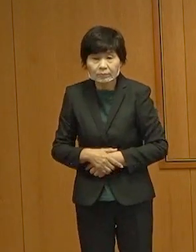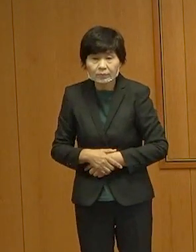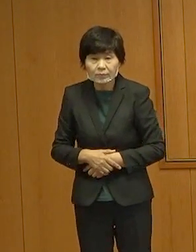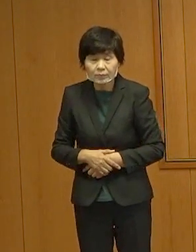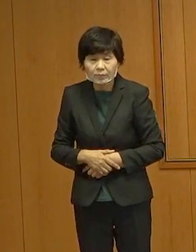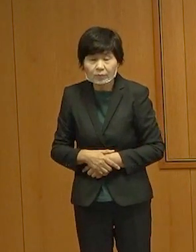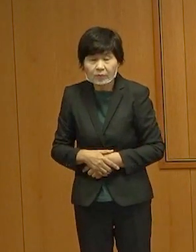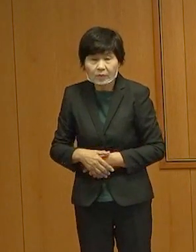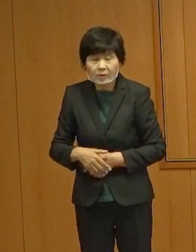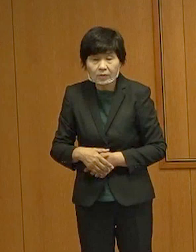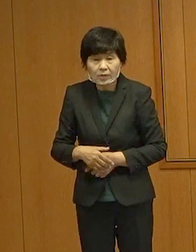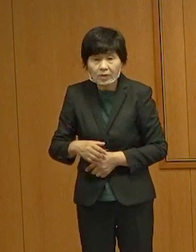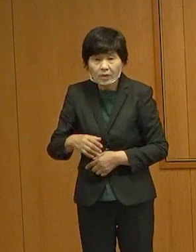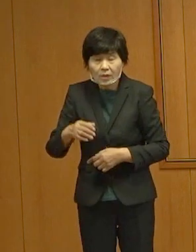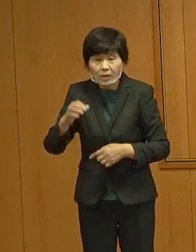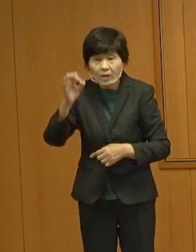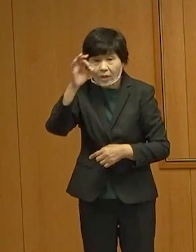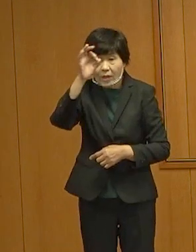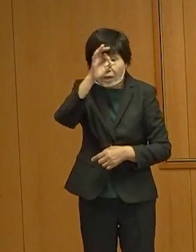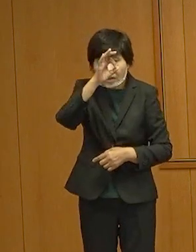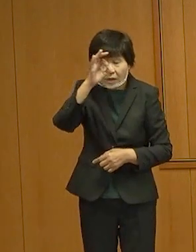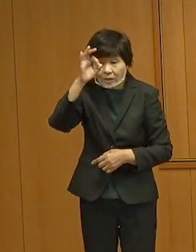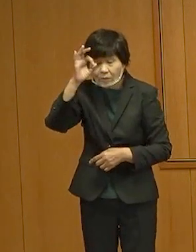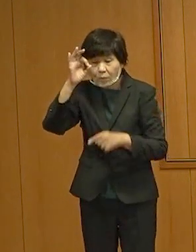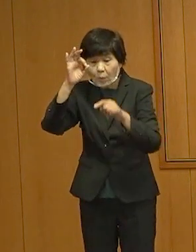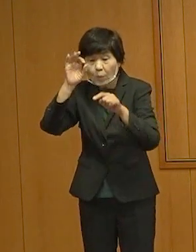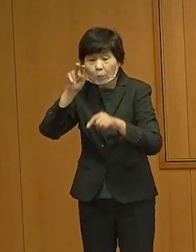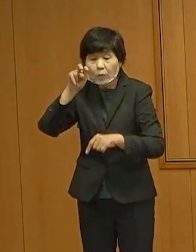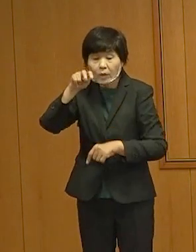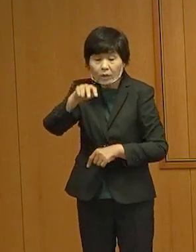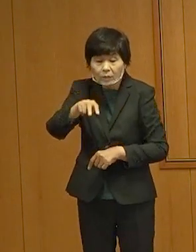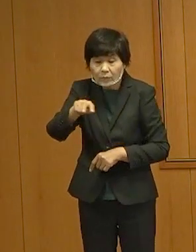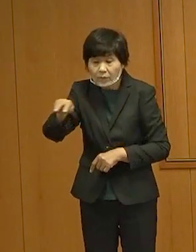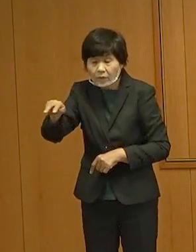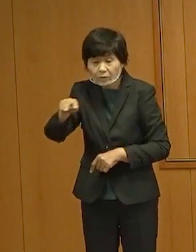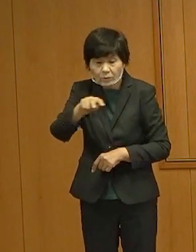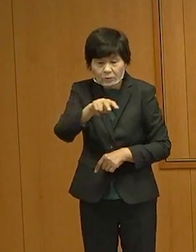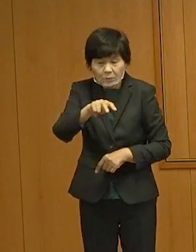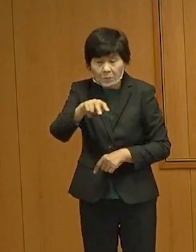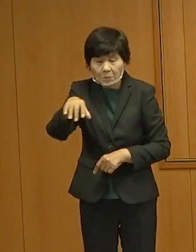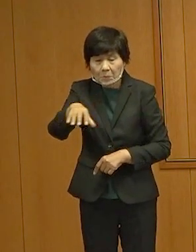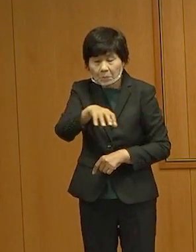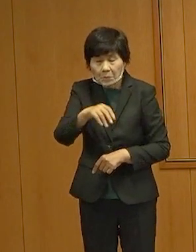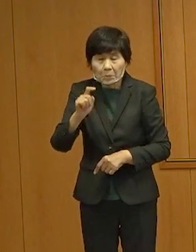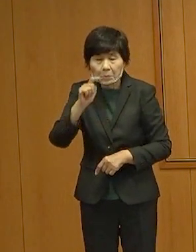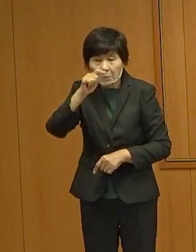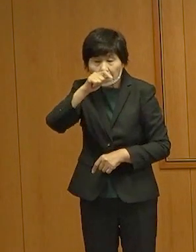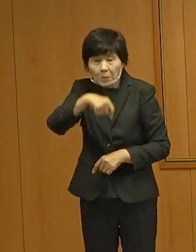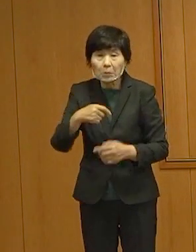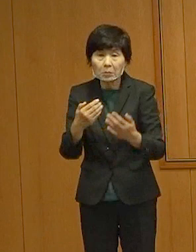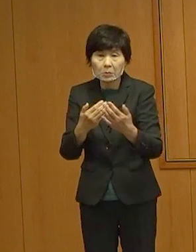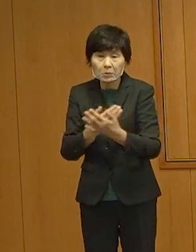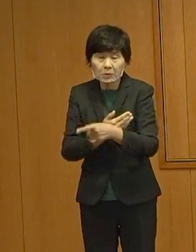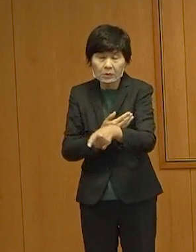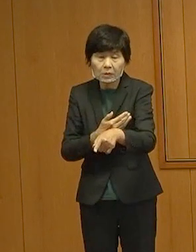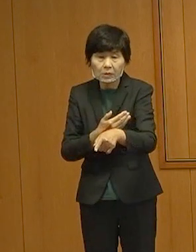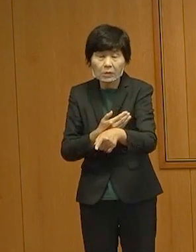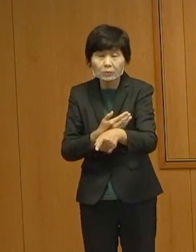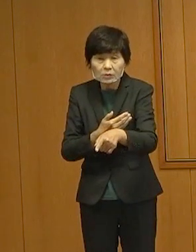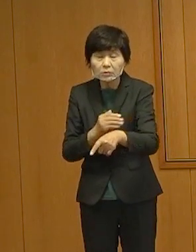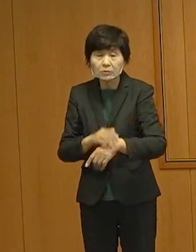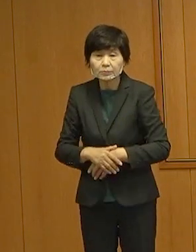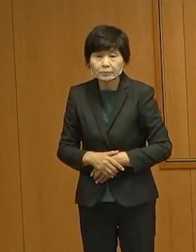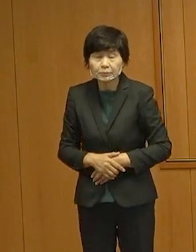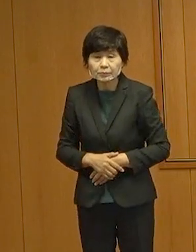回遊しながら見ていくところの上から見れる状況の老朽化が非常に激しいという状況が一つあ